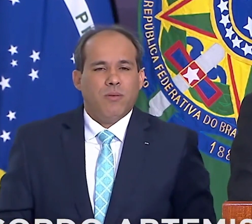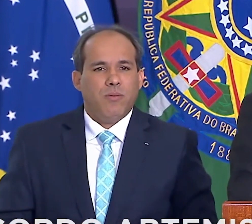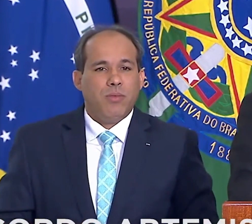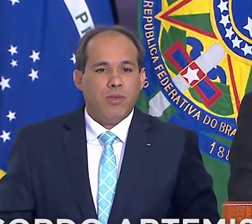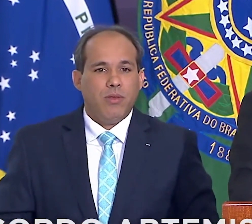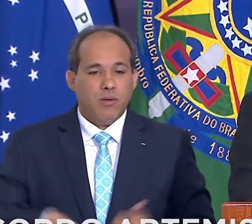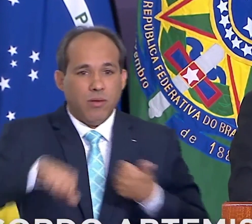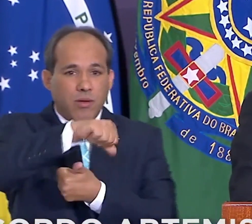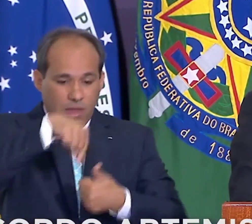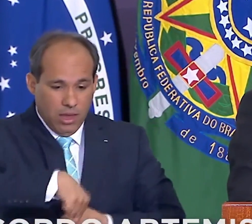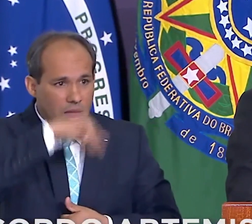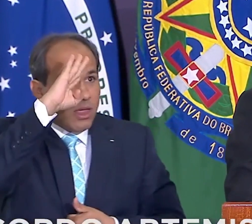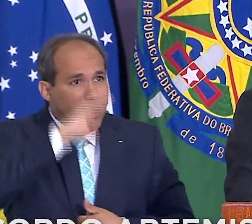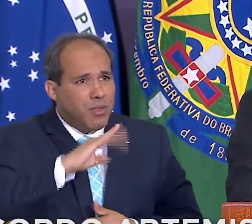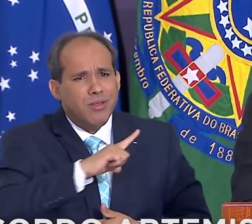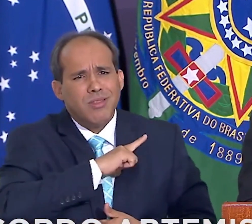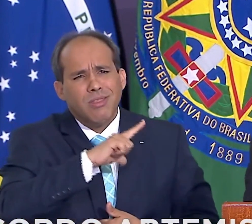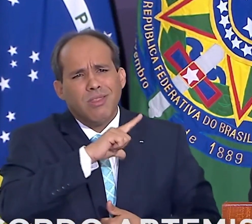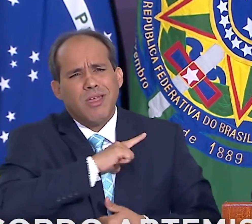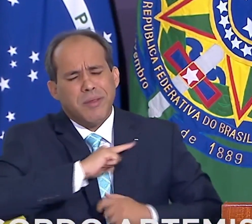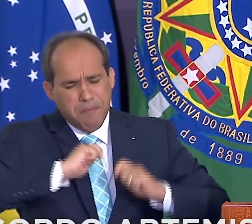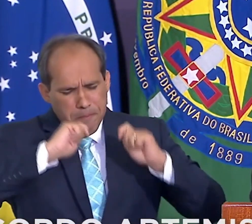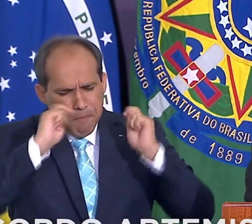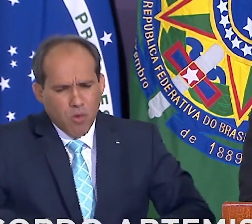O Brasil tem um potencial enorme